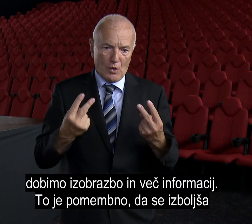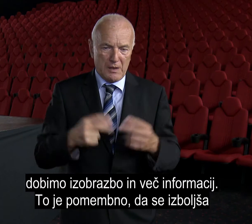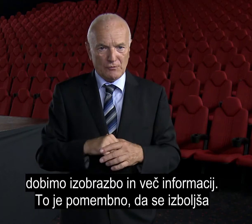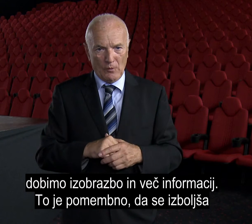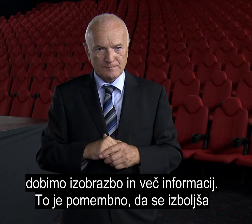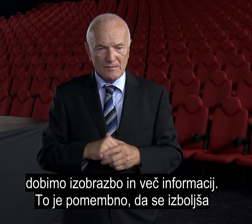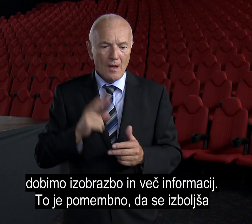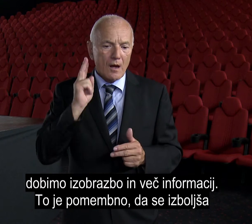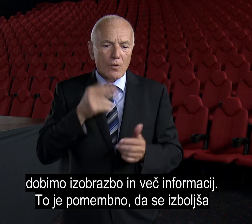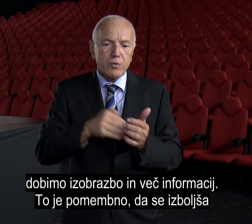še dalje bolj zabrisana.